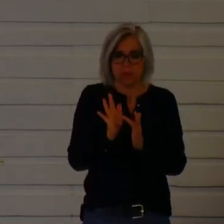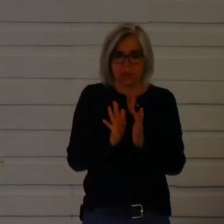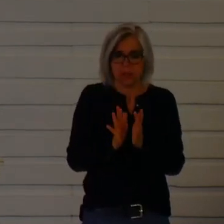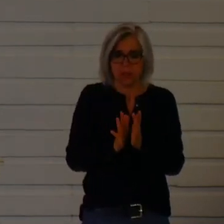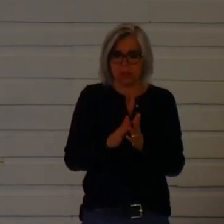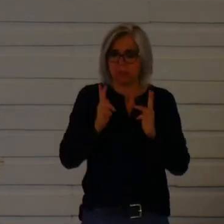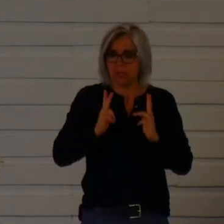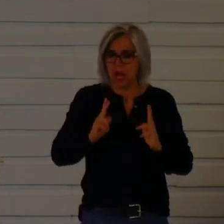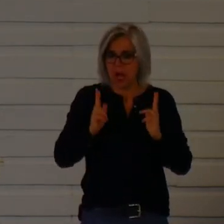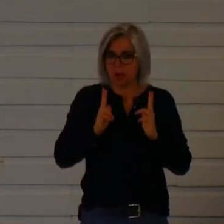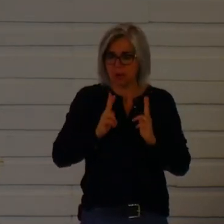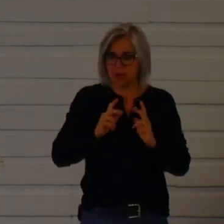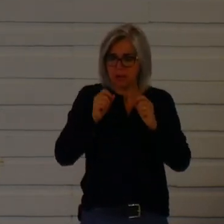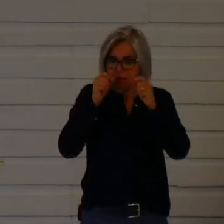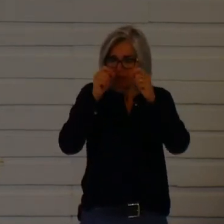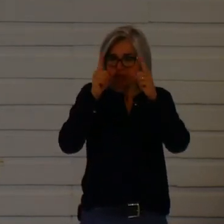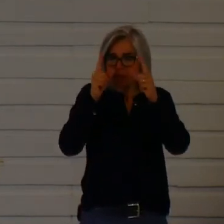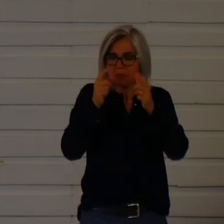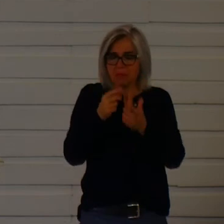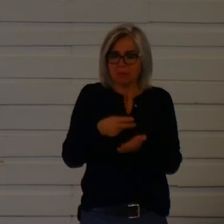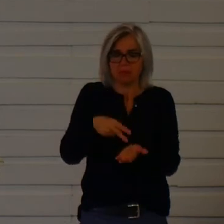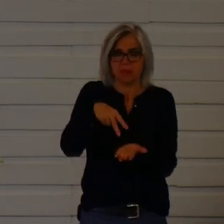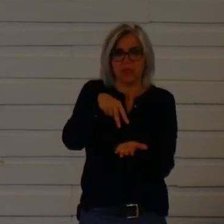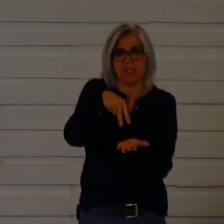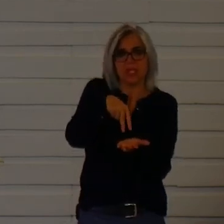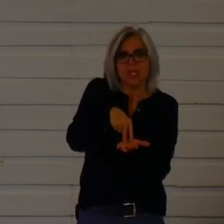Lo conosciamo tutti, che il Signore cosa fa?